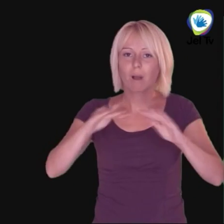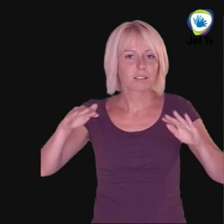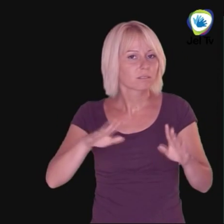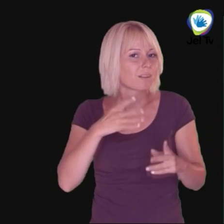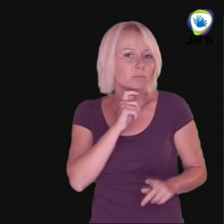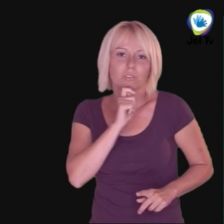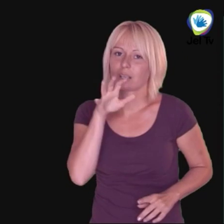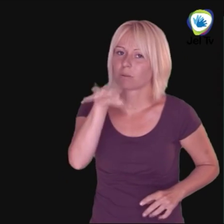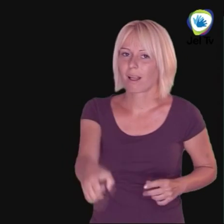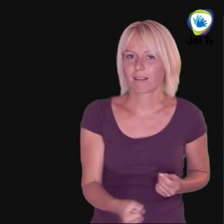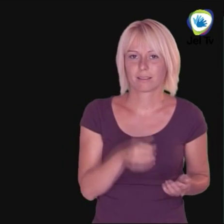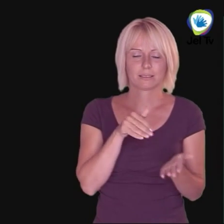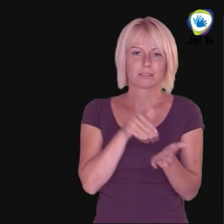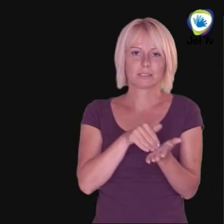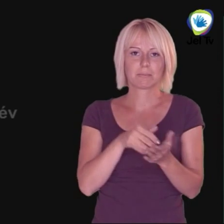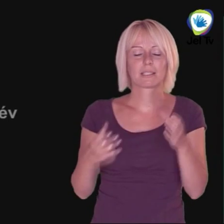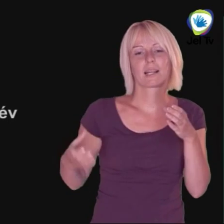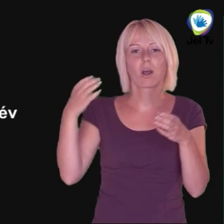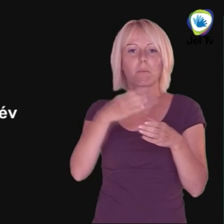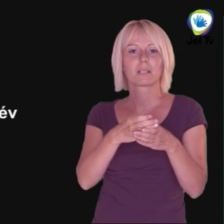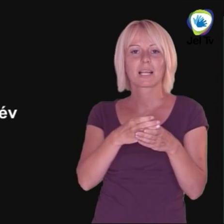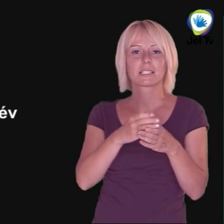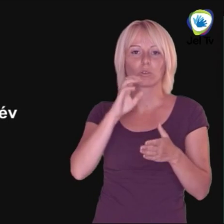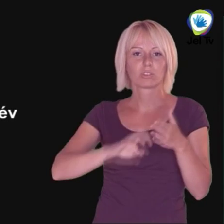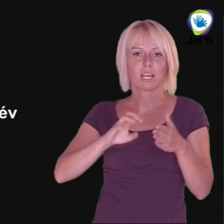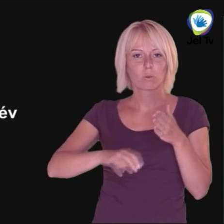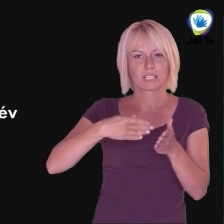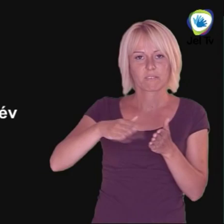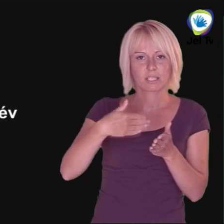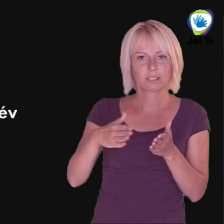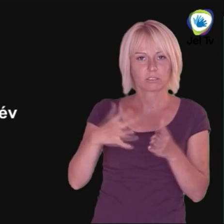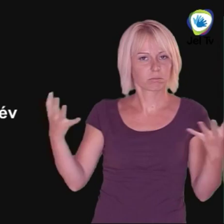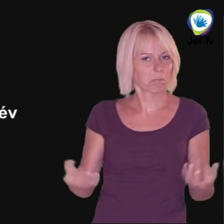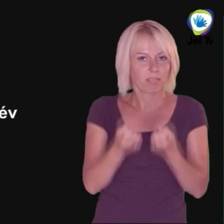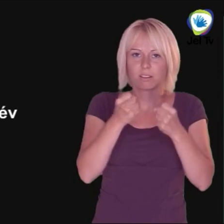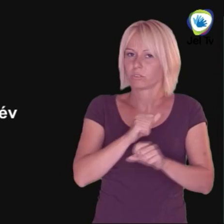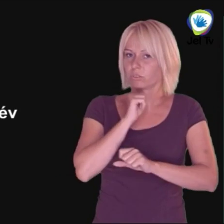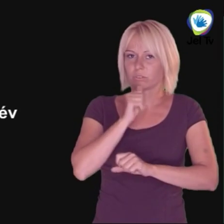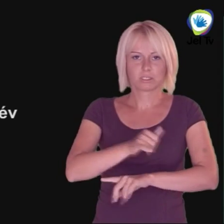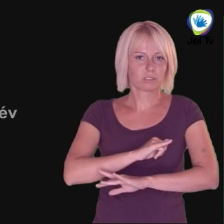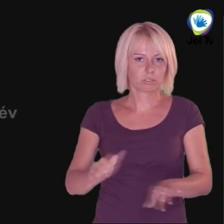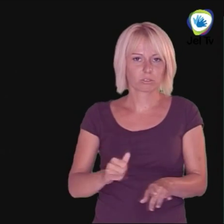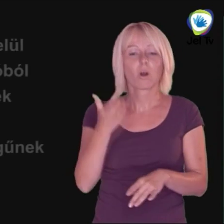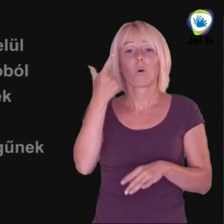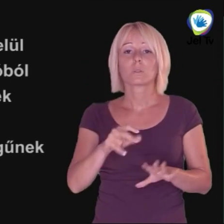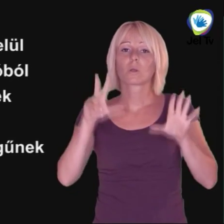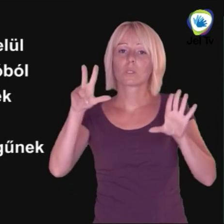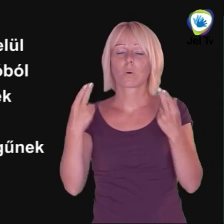sem sikerült elérnie még a rehabilitációs hozzájárulás fizetés alóli mentességhez szükséges